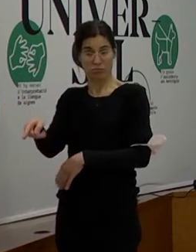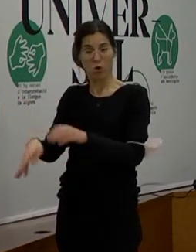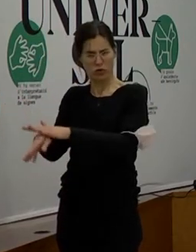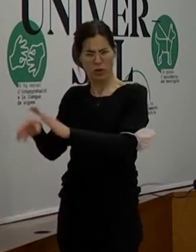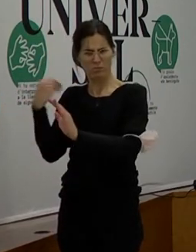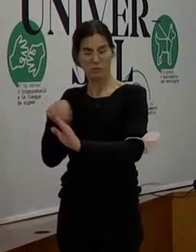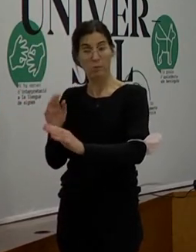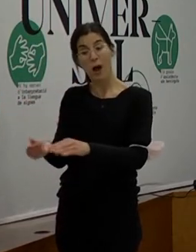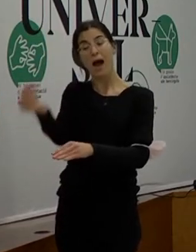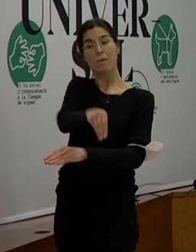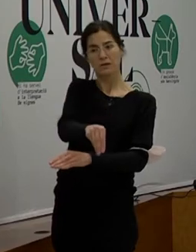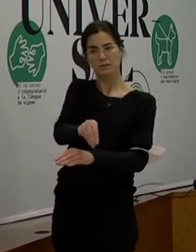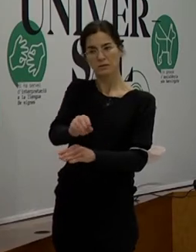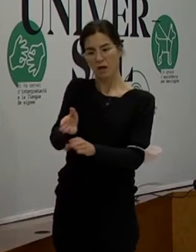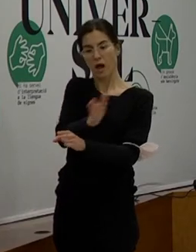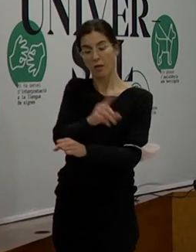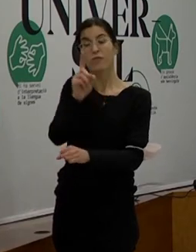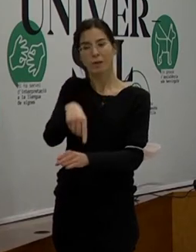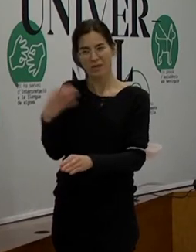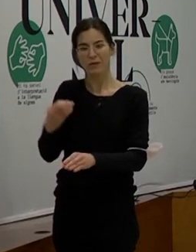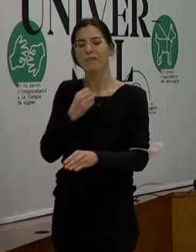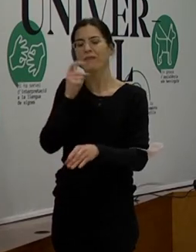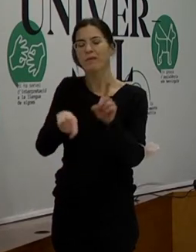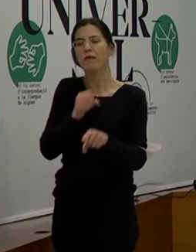quins espais, hi té que haver un canviador inclusiu.